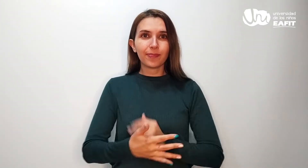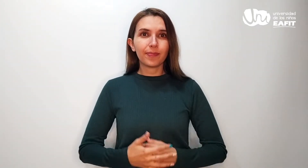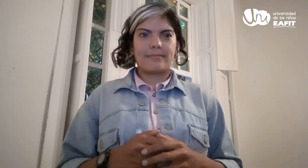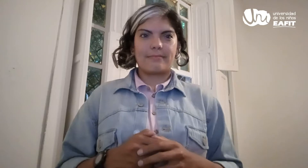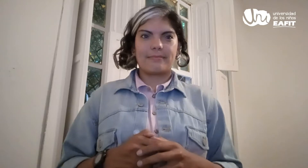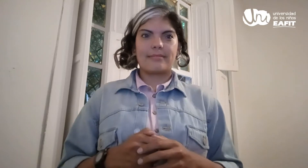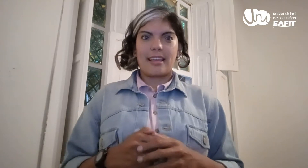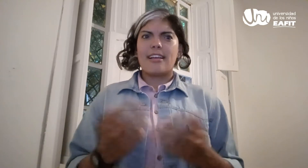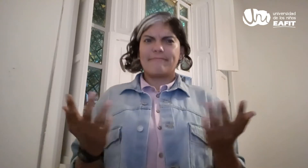señas.